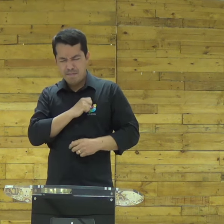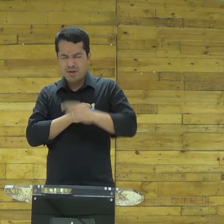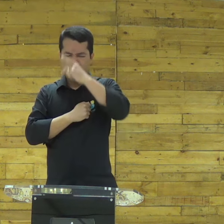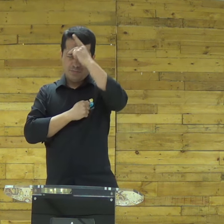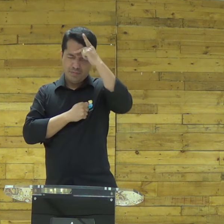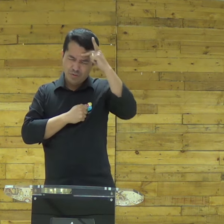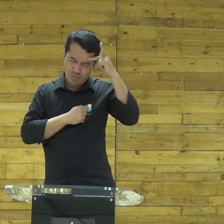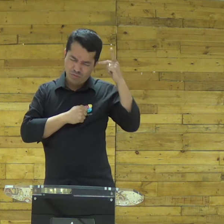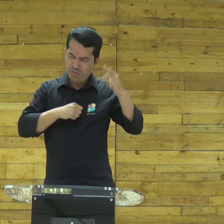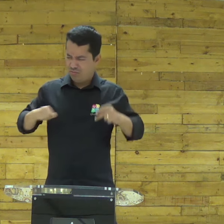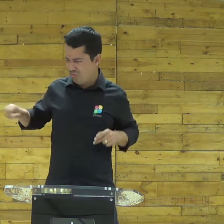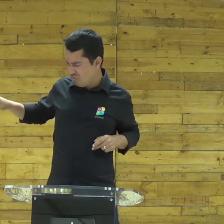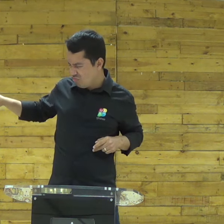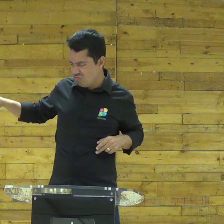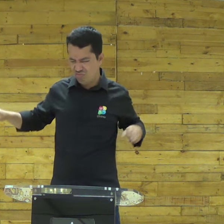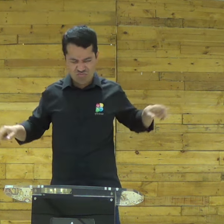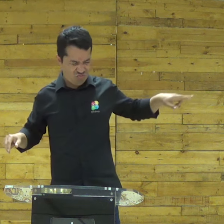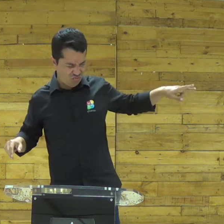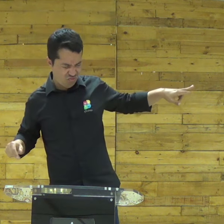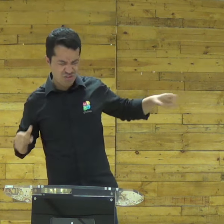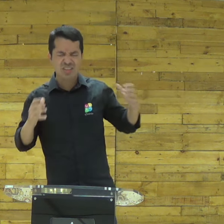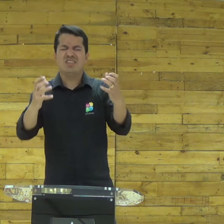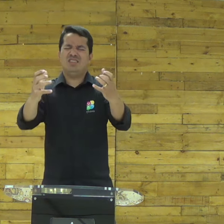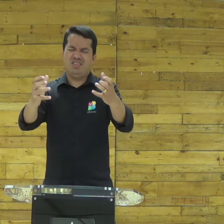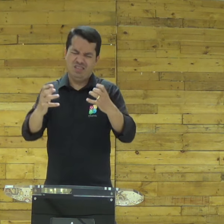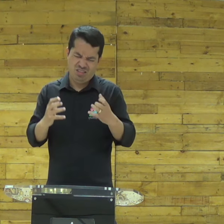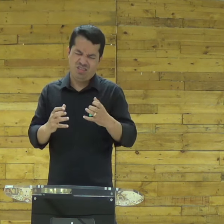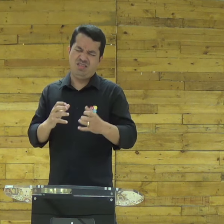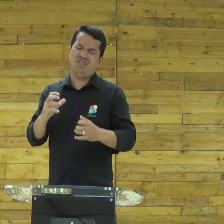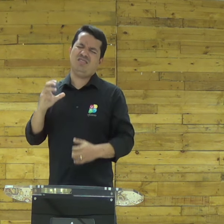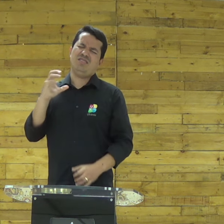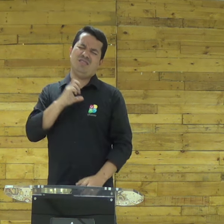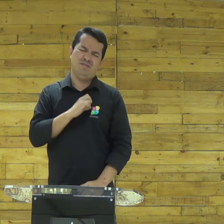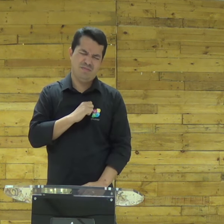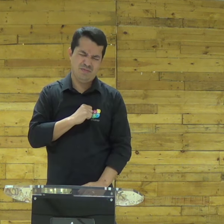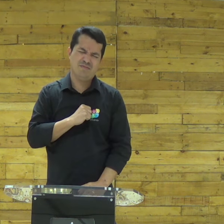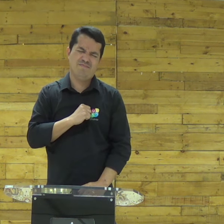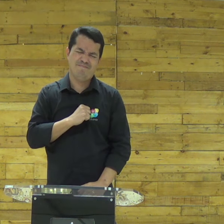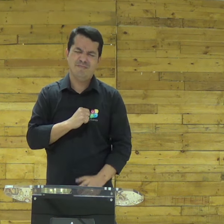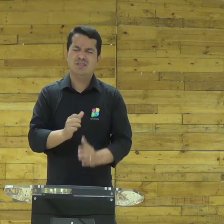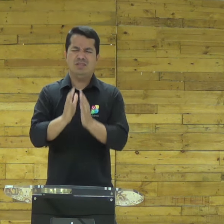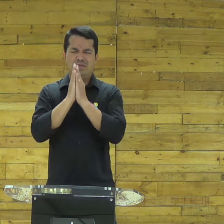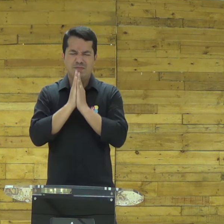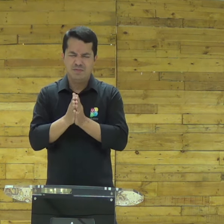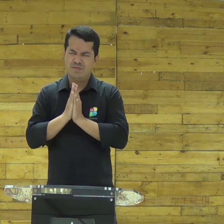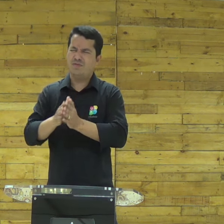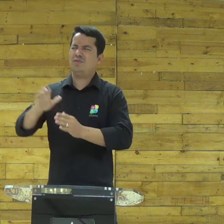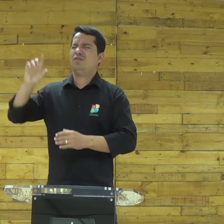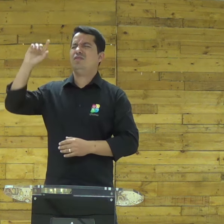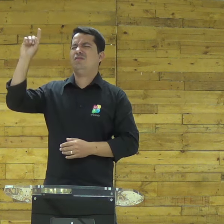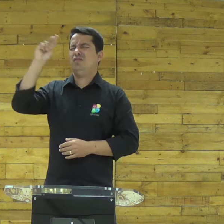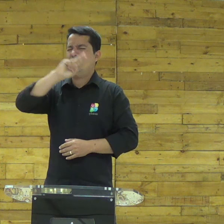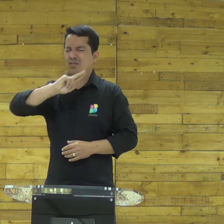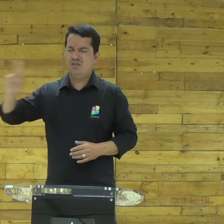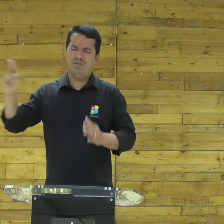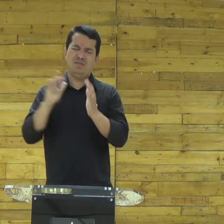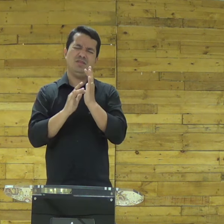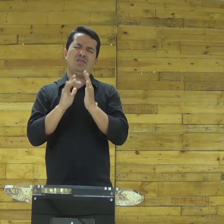queremos amar as pessoas aos irmãos as pessoas que estão próximas queremos amar por favor